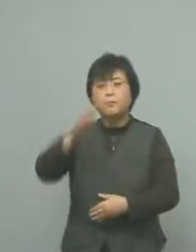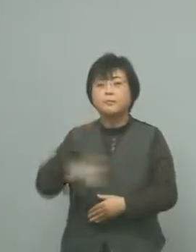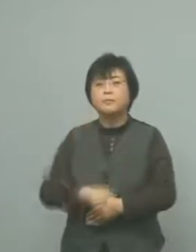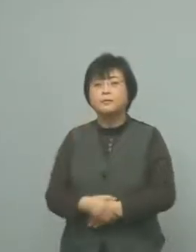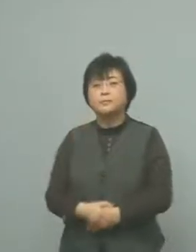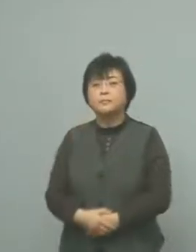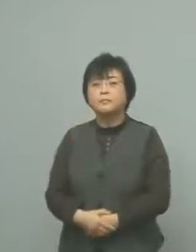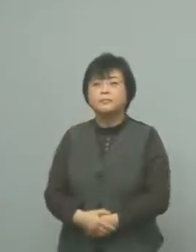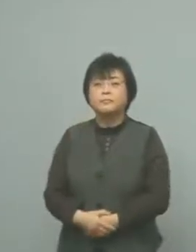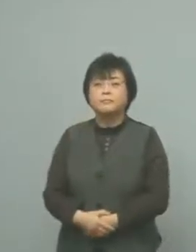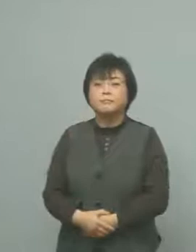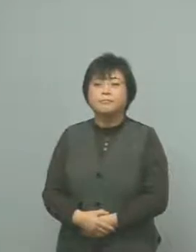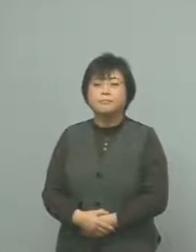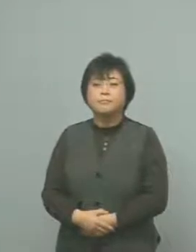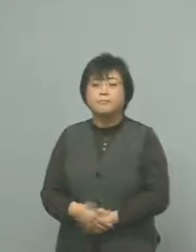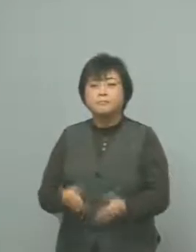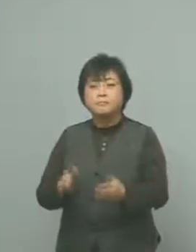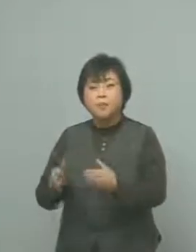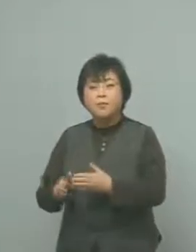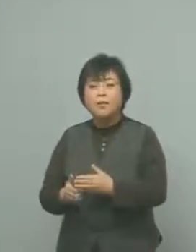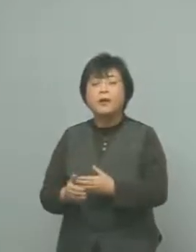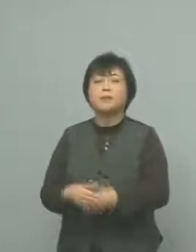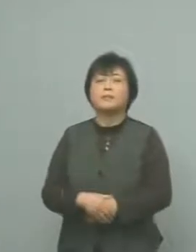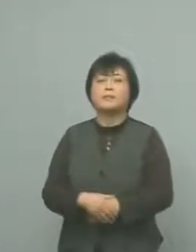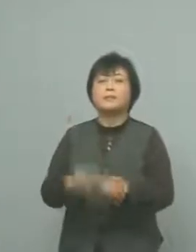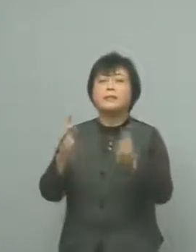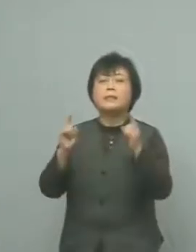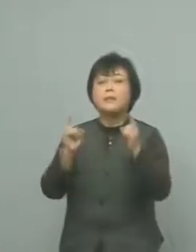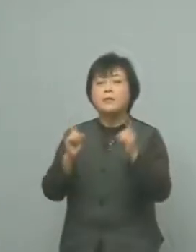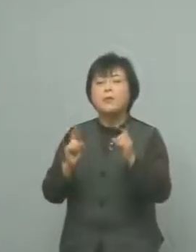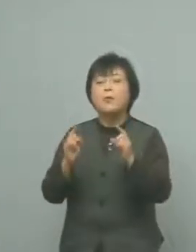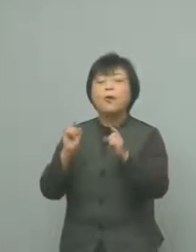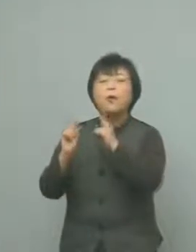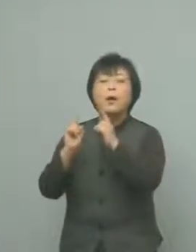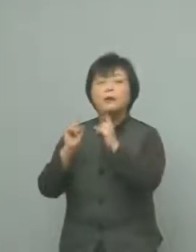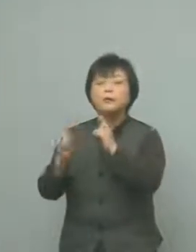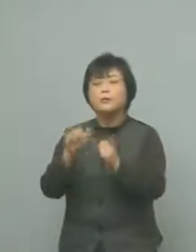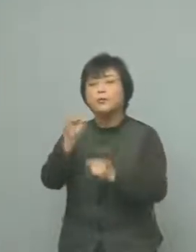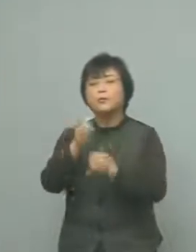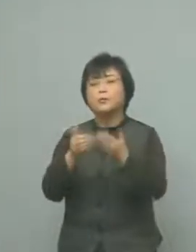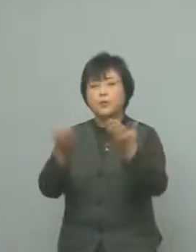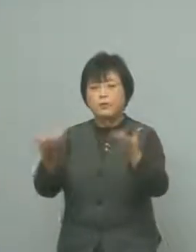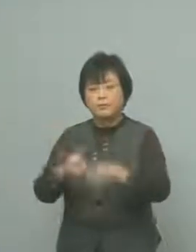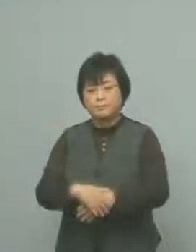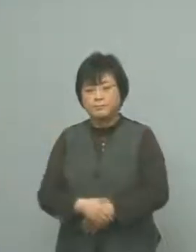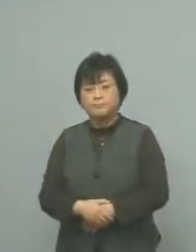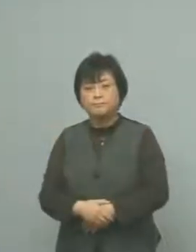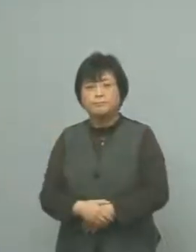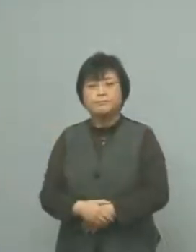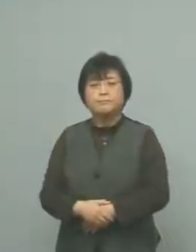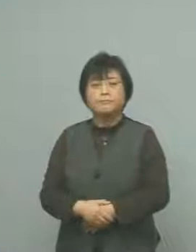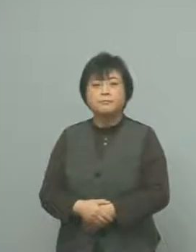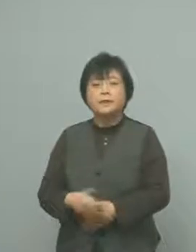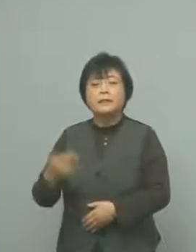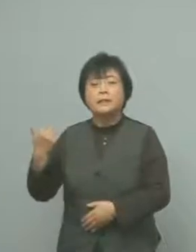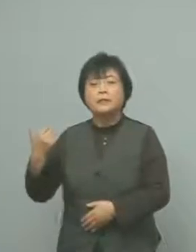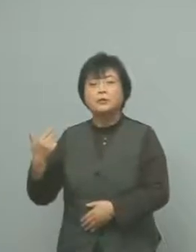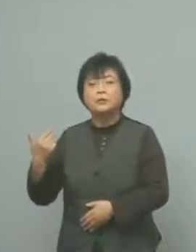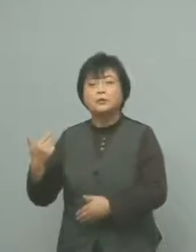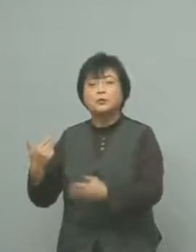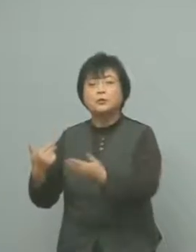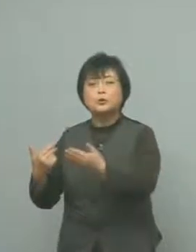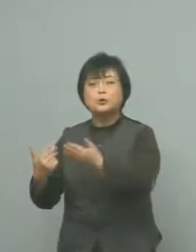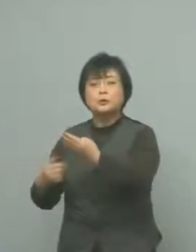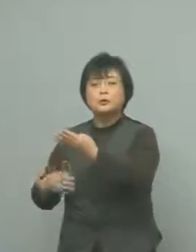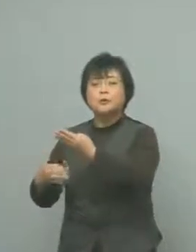。では恒例となりましたイベントや祭りのご紹介であります。先週9日